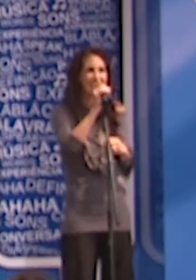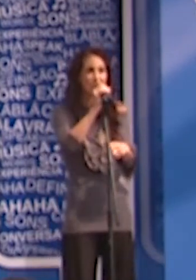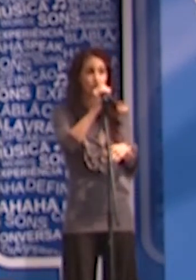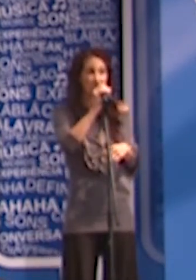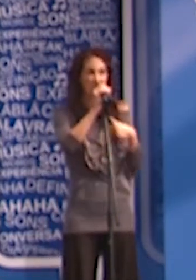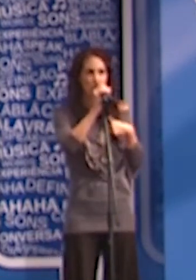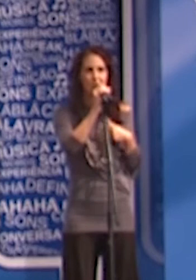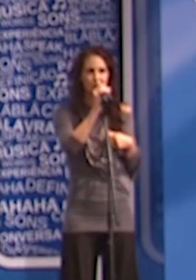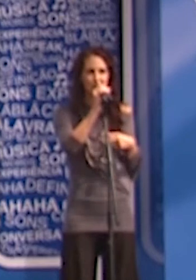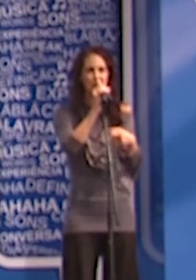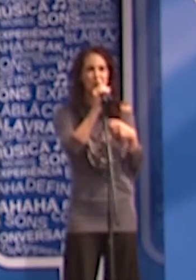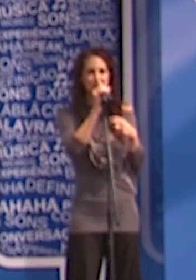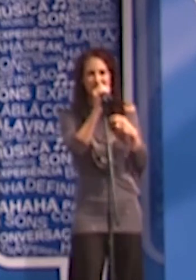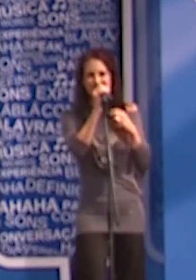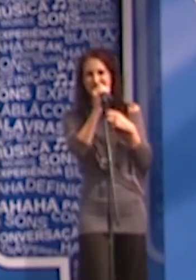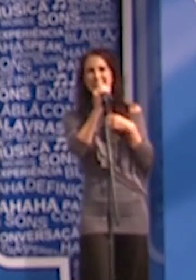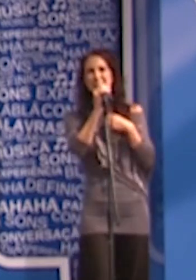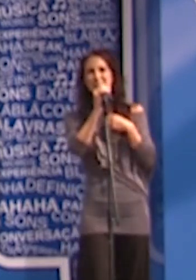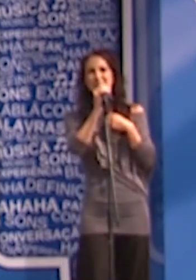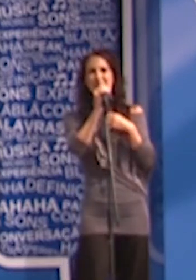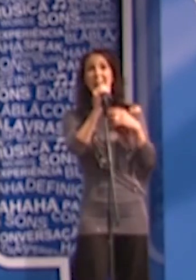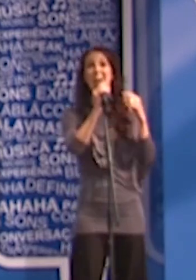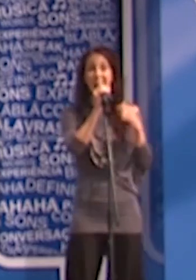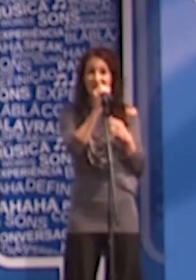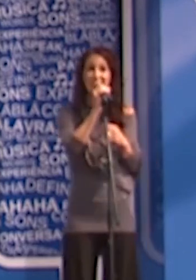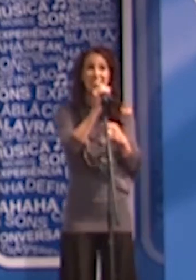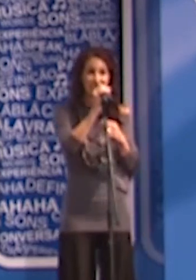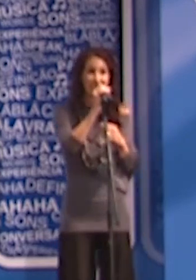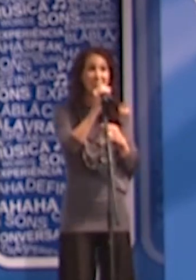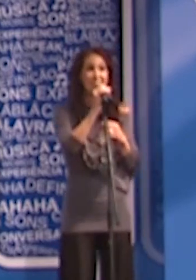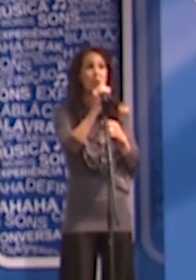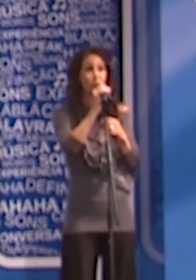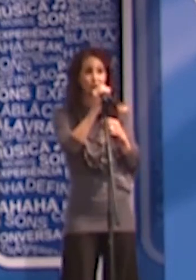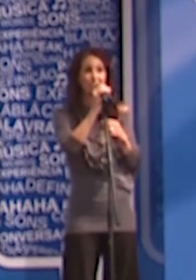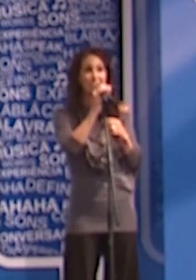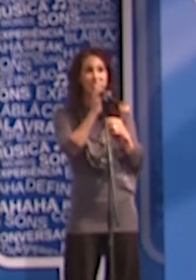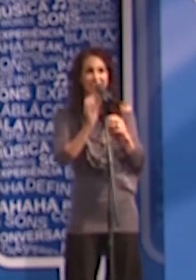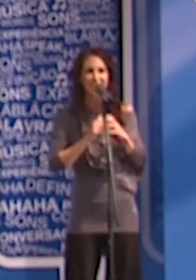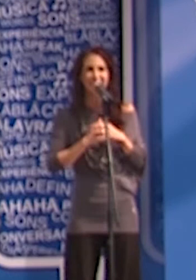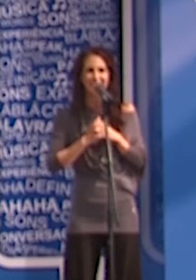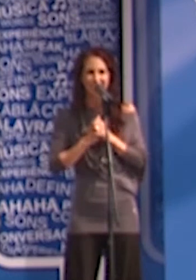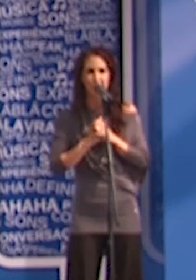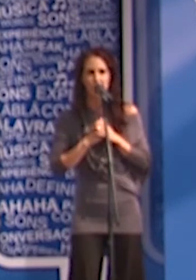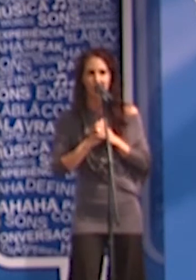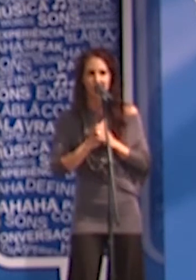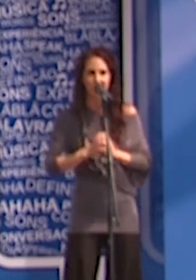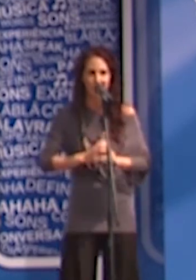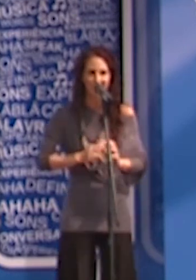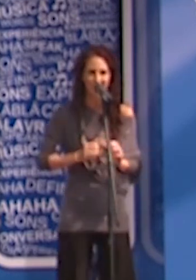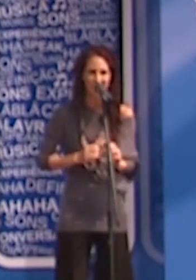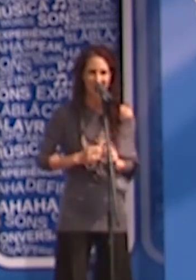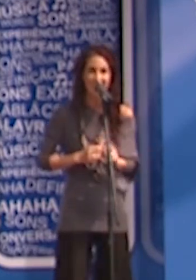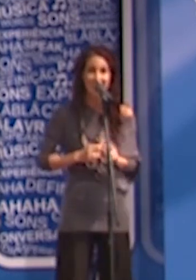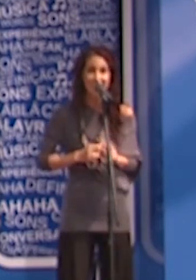vista, do coração, até ao fim. Bora lá, mais